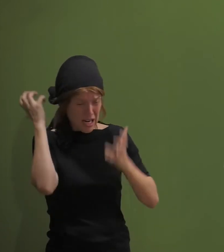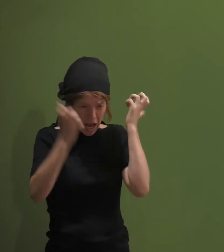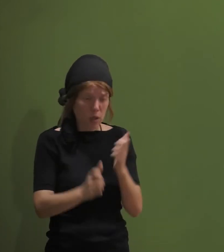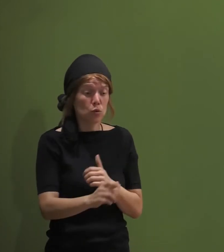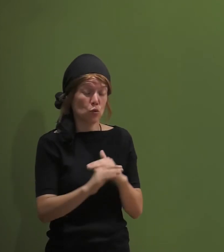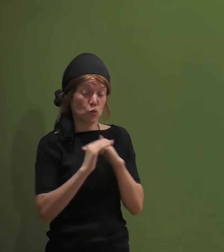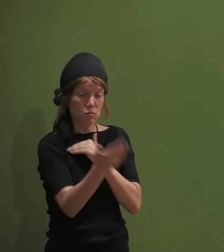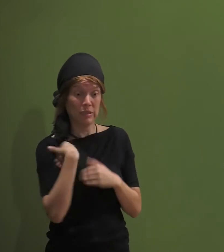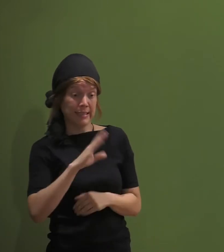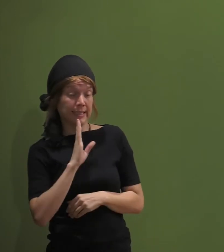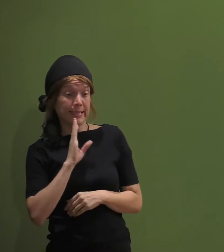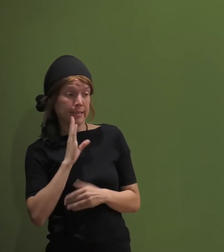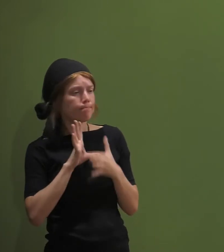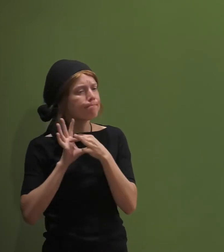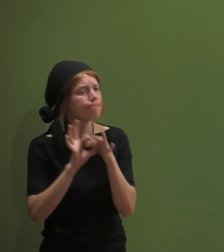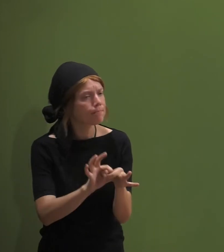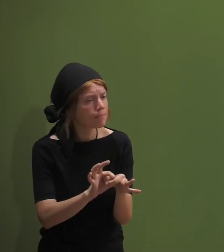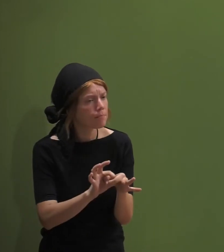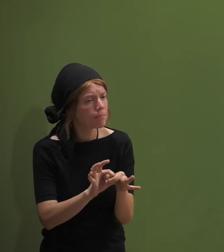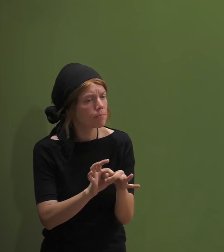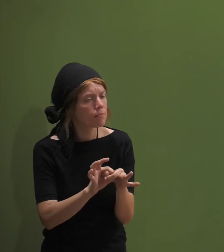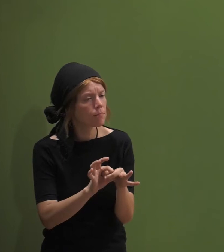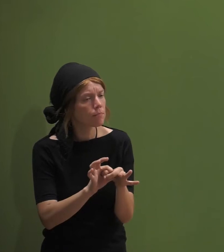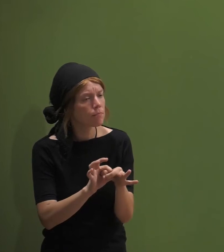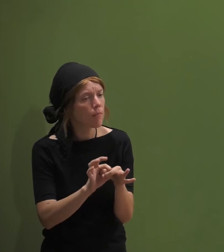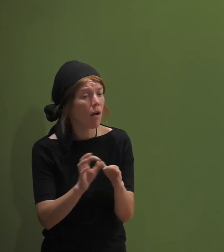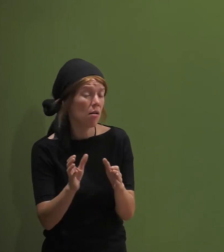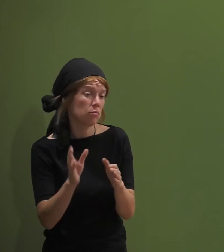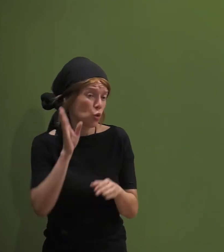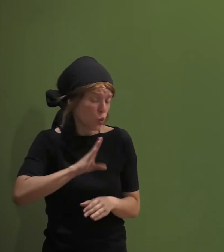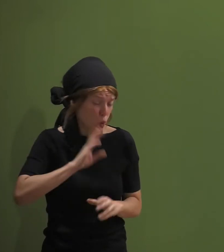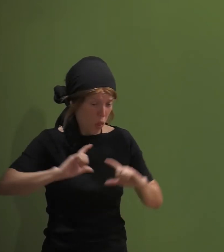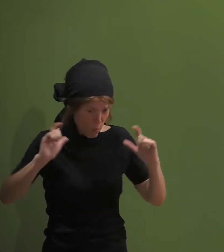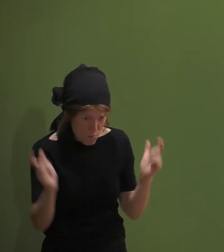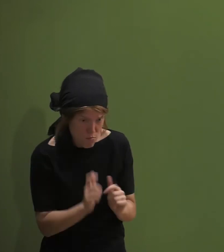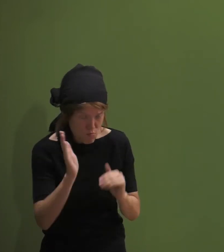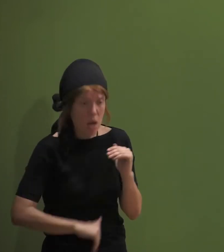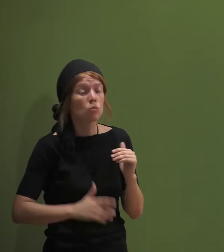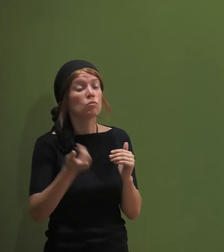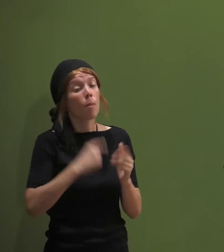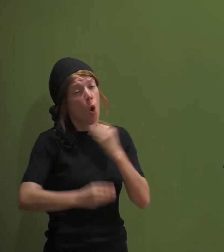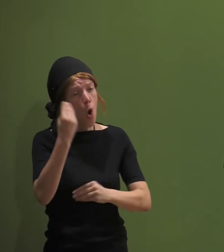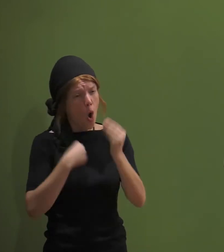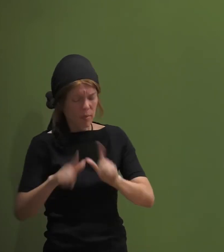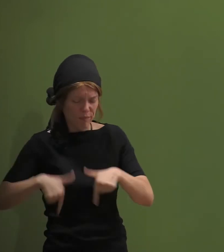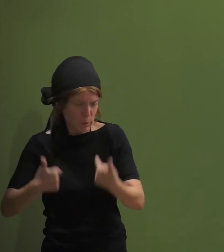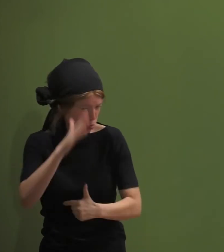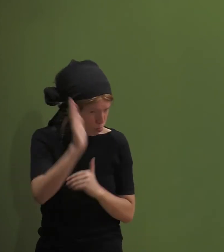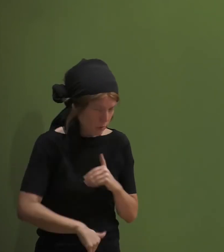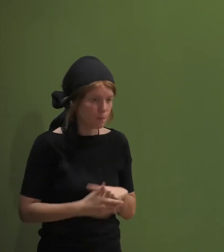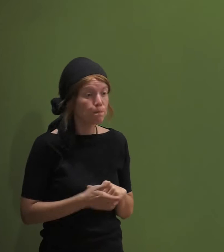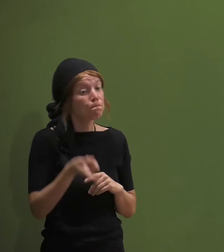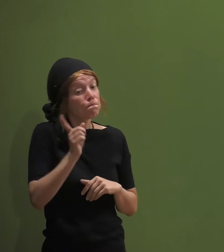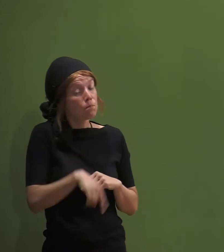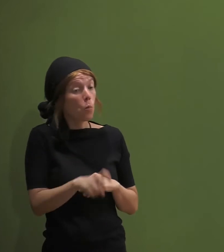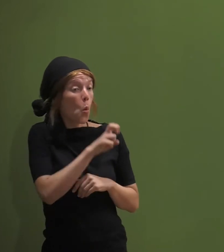antes mencionados, que hacían referencia a la reducción de los residuos y de las pérdidas de alimentos en la cadena de producción y suministro.